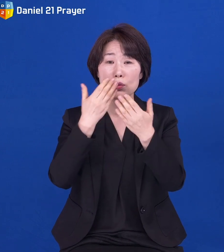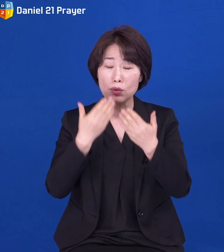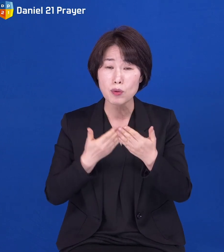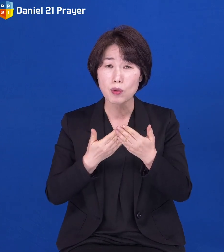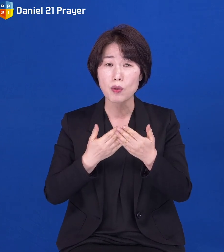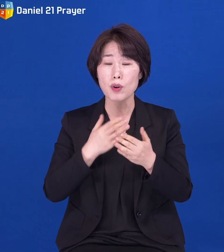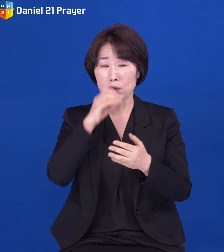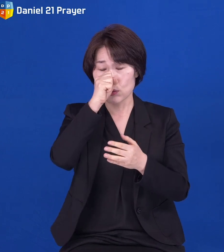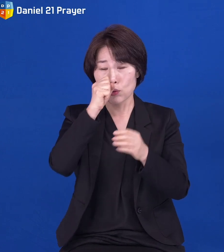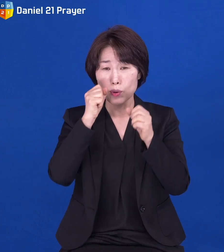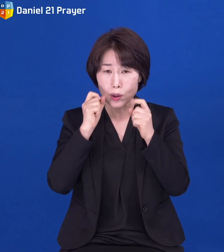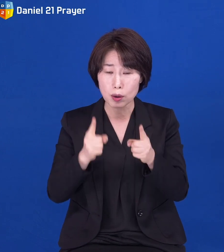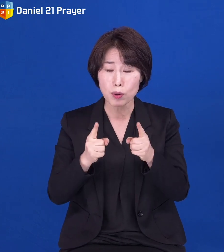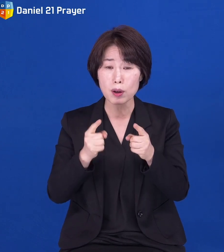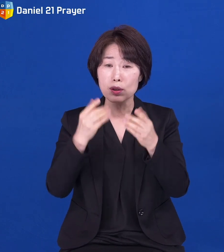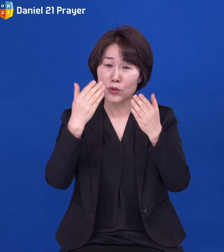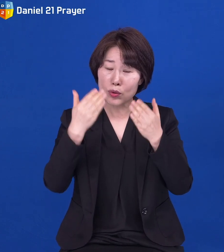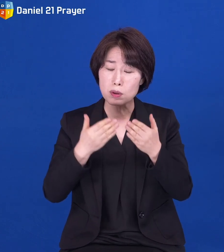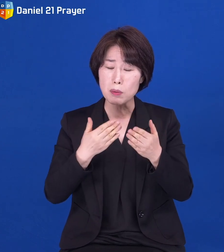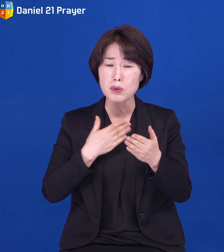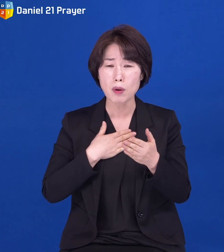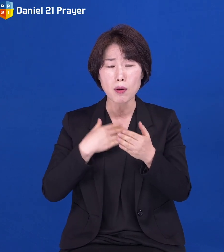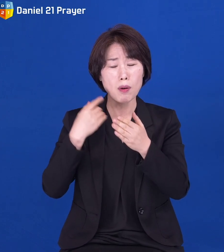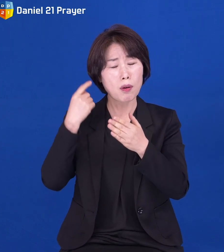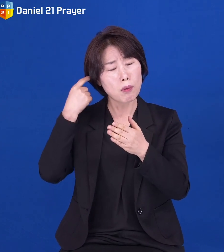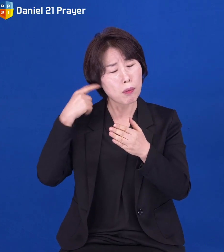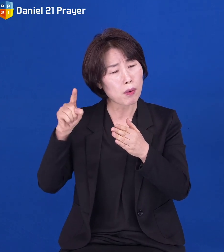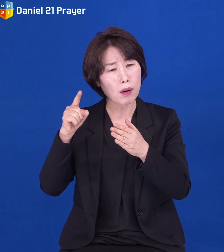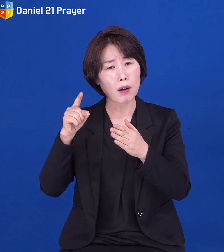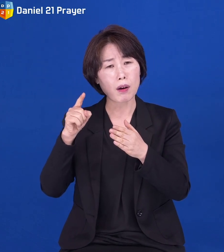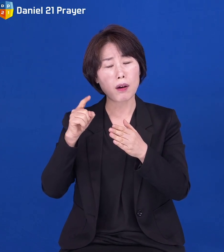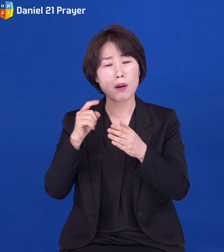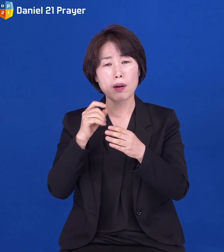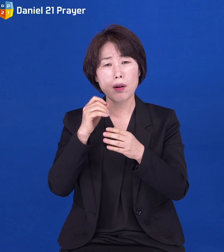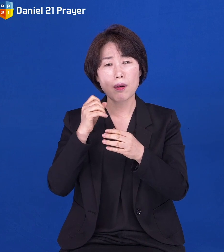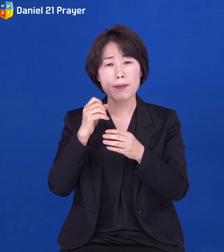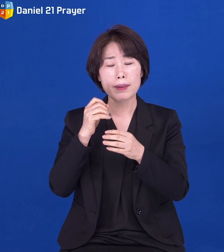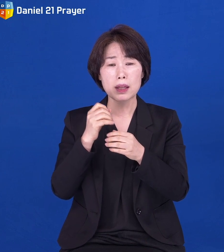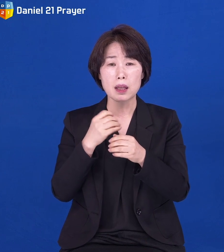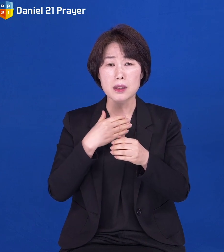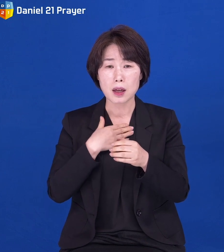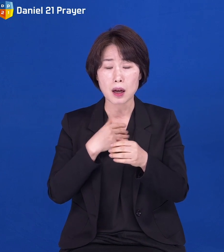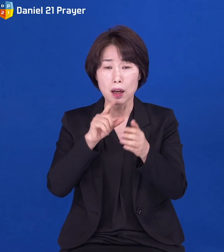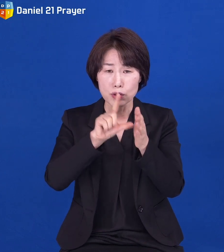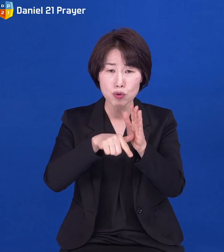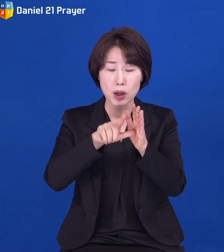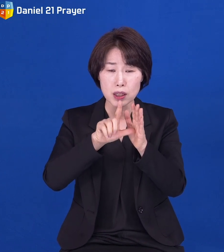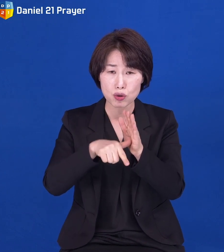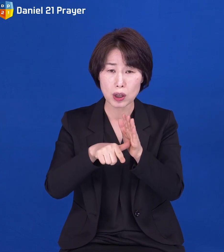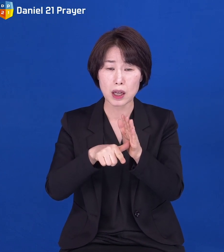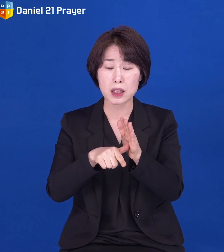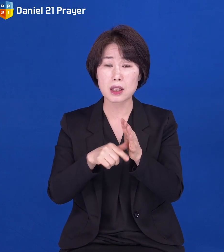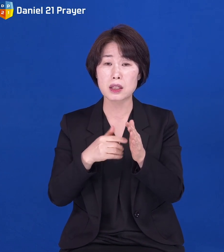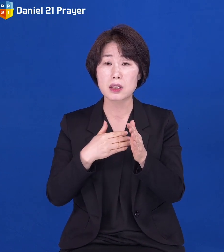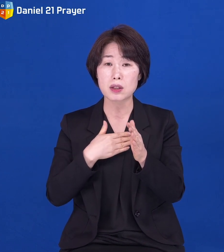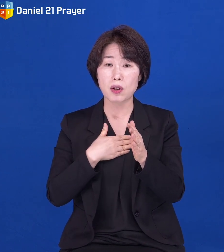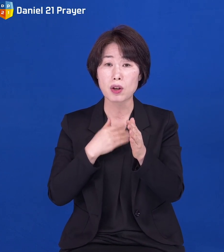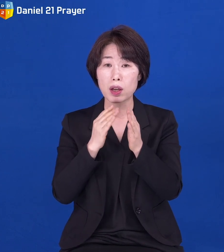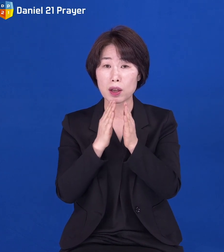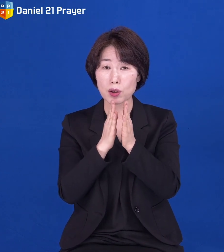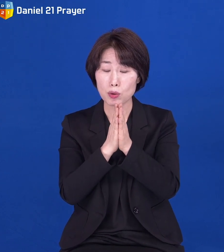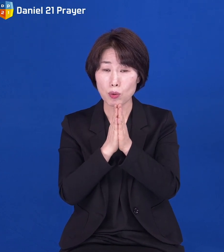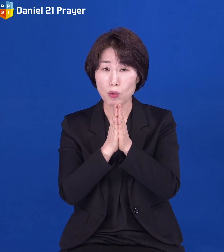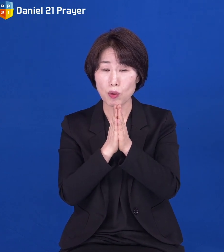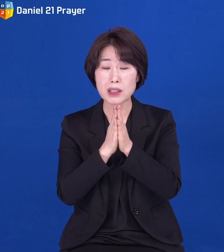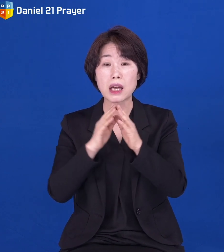주시고 싶으셨는데 제가 그걸 알아듣지 못했고 그걸 항상 그 순간순간마다 내가 이걸 할 수 있었던 그때도 제가 기도하지도 않았지만 하나님은